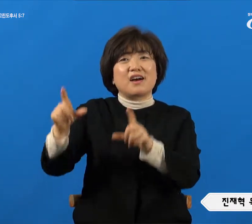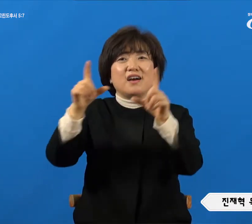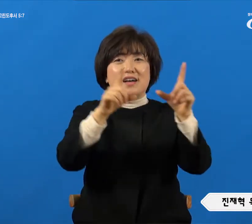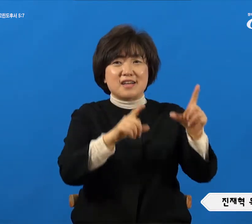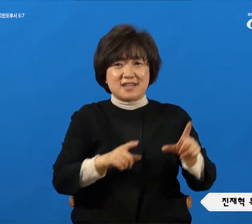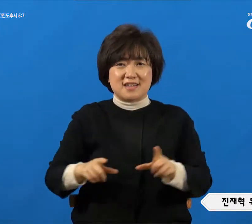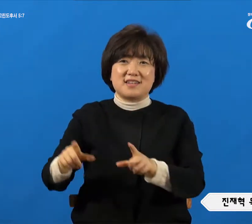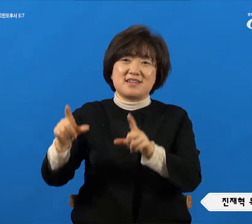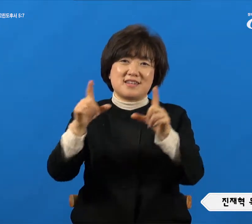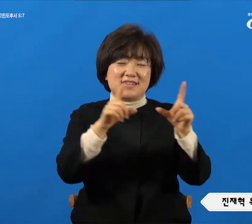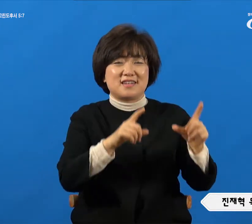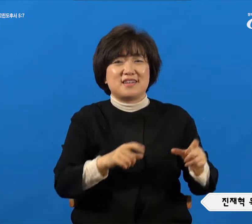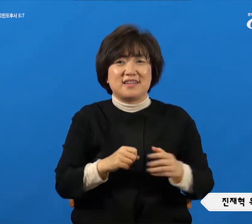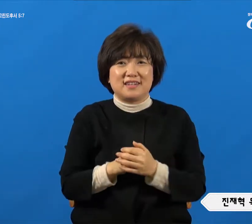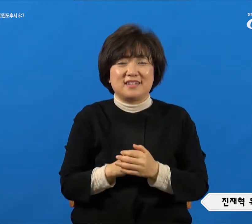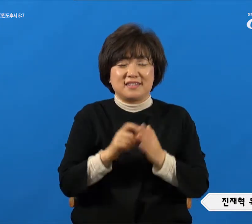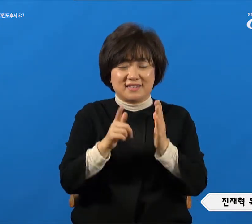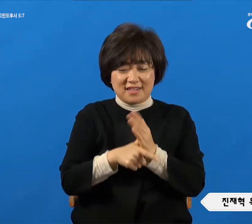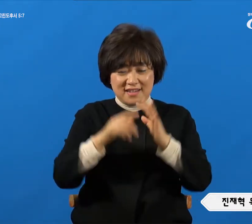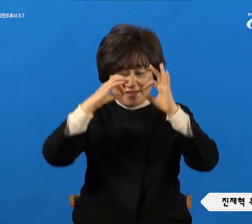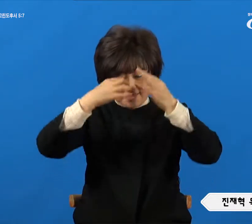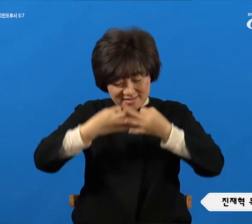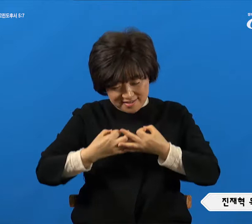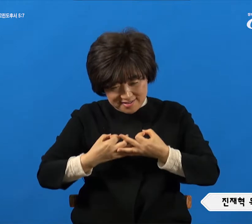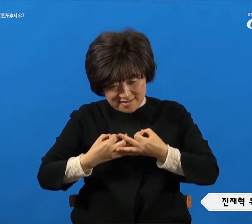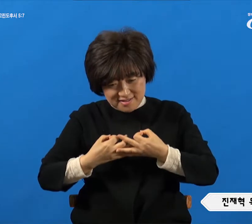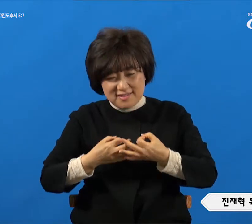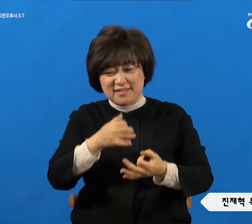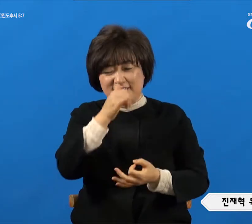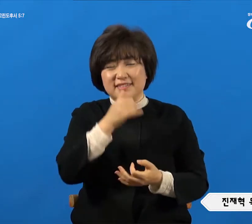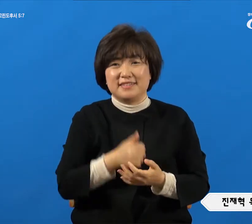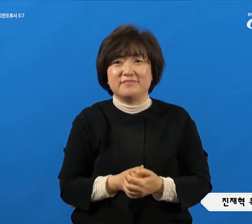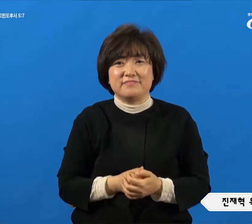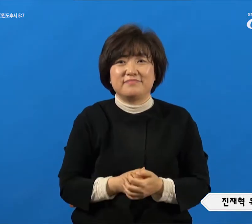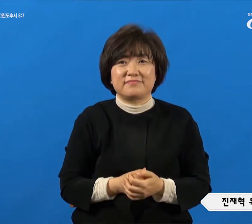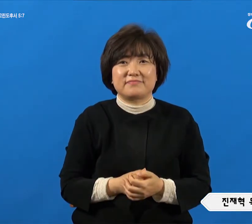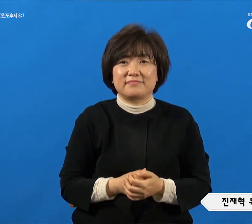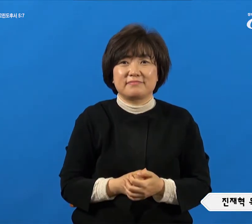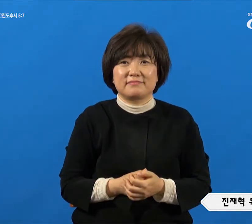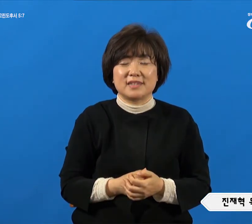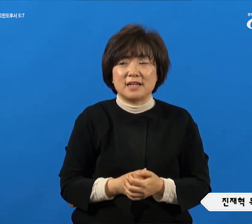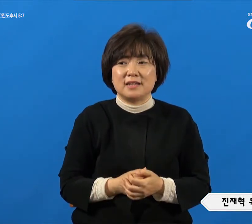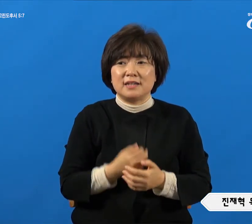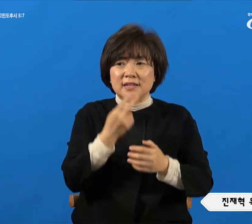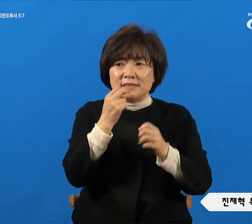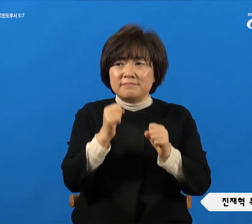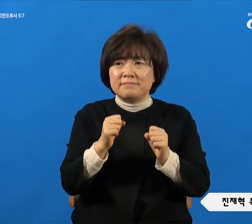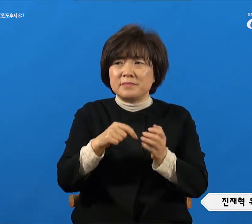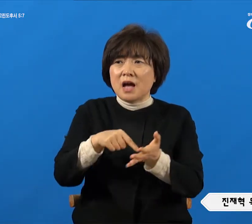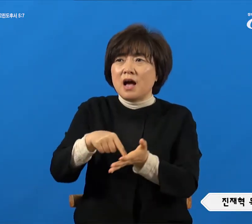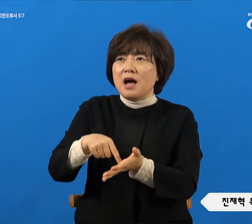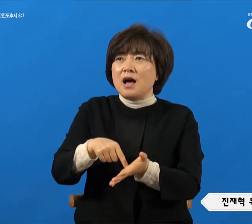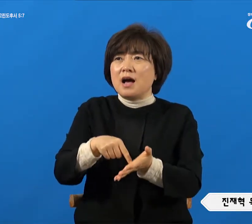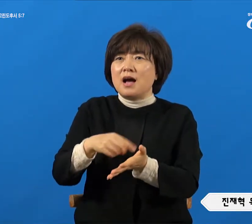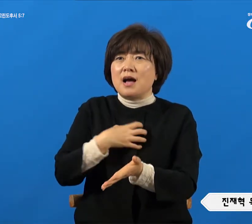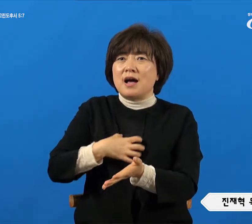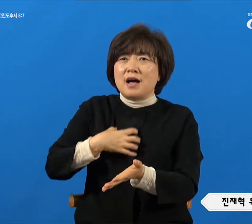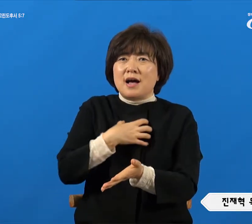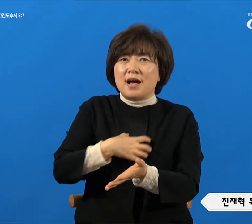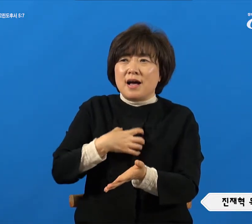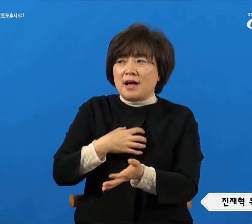흘러가는 시간 앞에 서는 우리 자신들을 볼 때가 있습니다. 생존의 고독 가운데